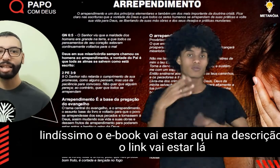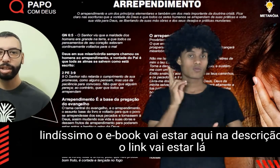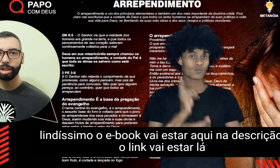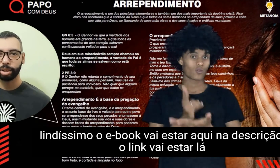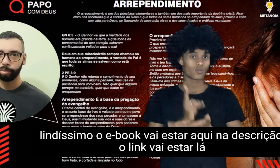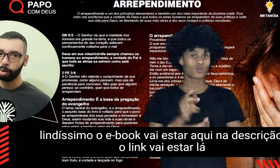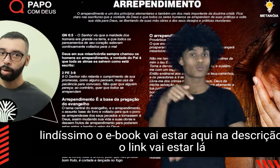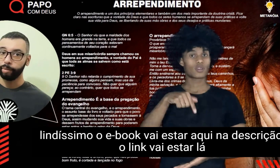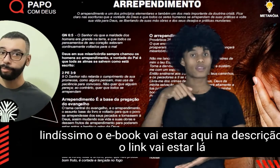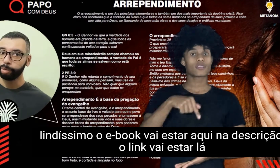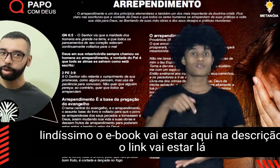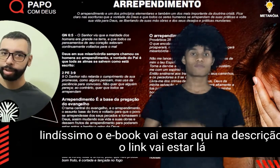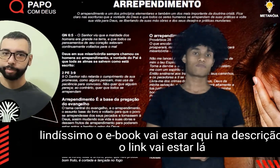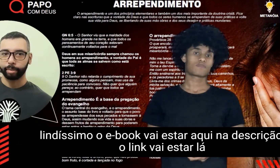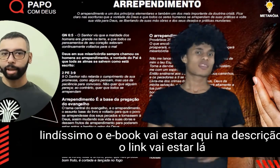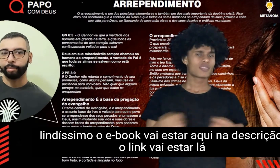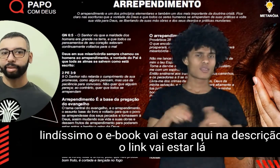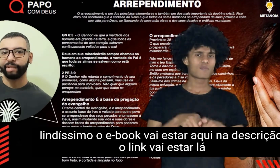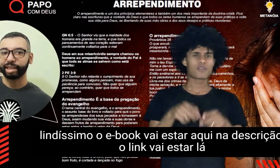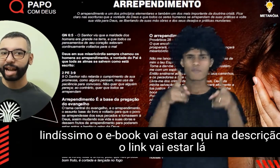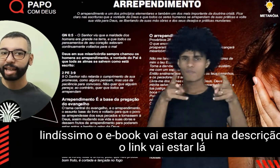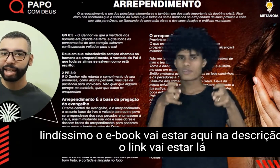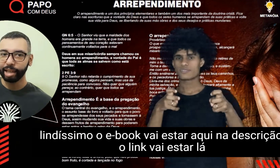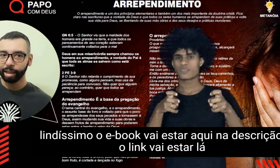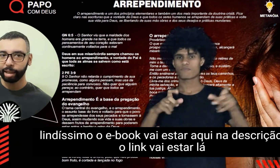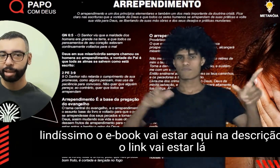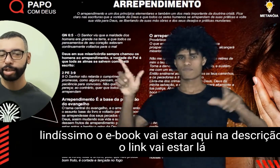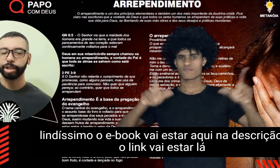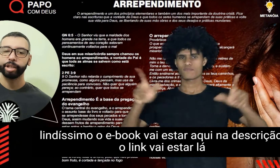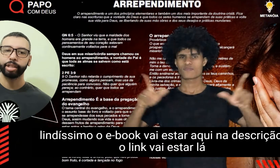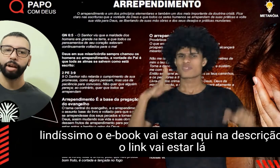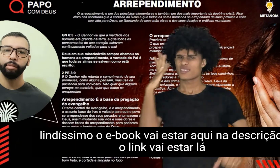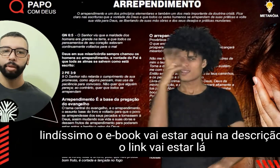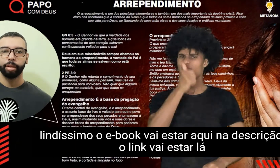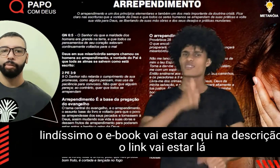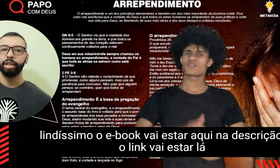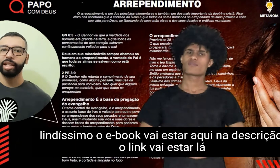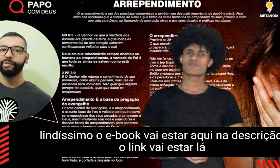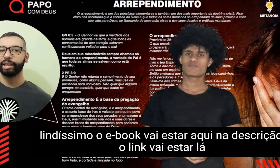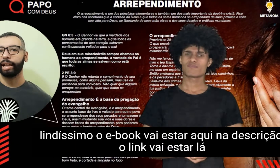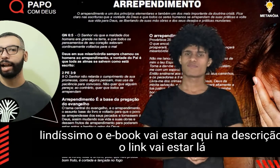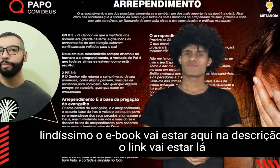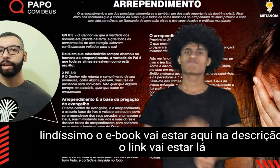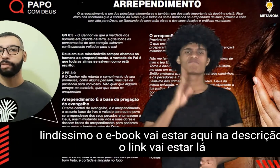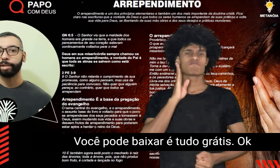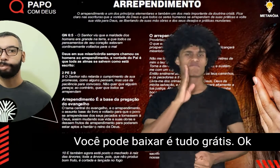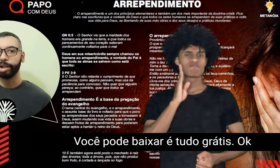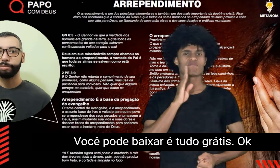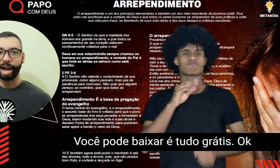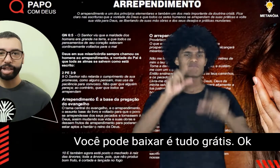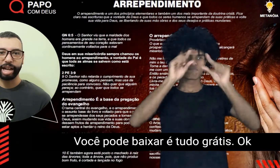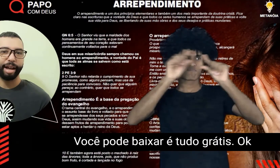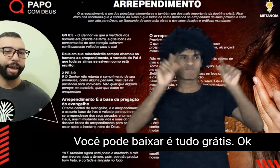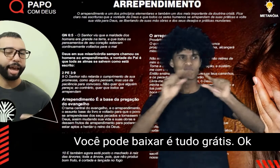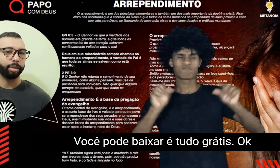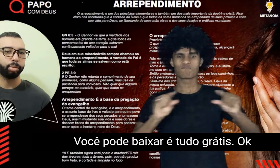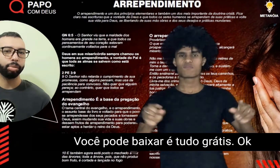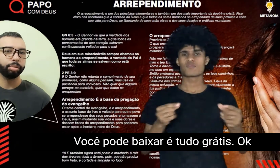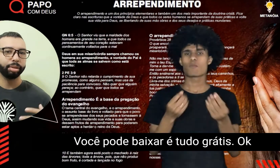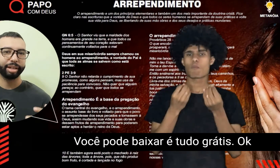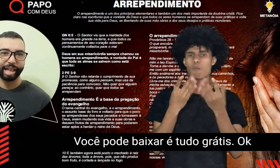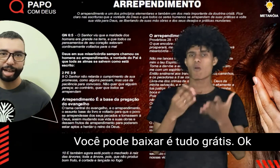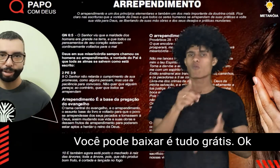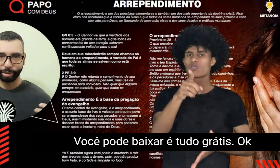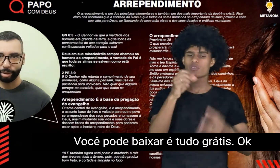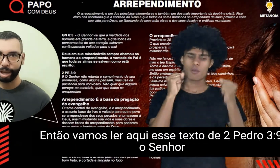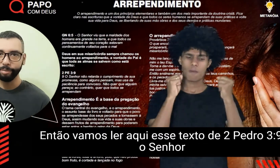está lindíssimo. O e-book vai estar aqui na descrição, o link vai estar lá, você pode baixar, é